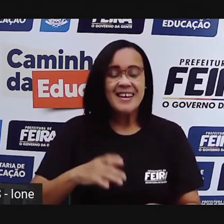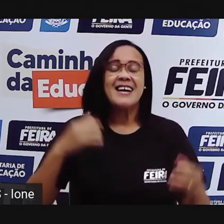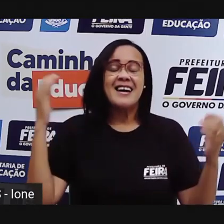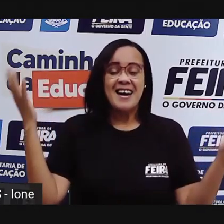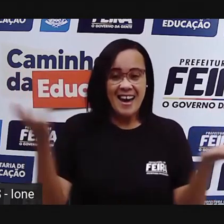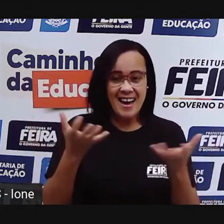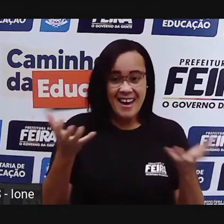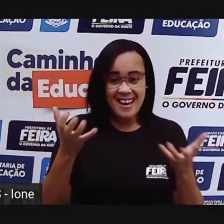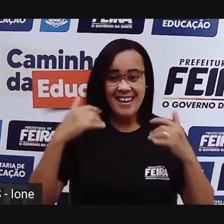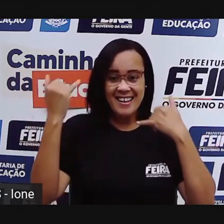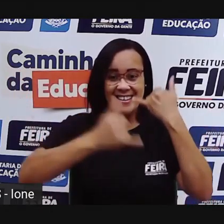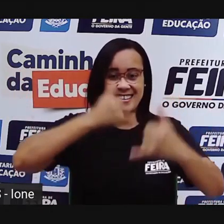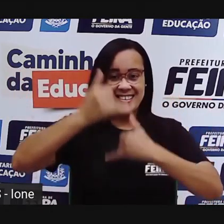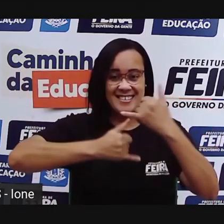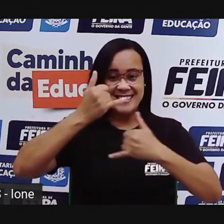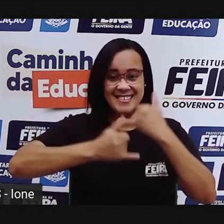brincar!